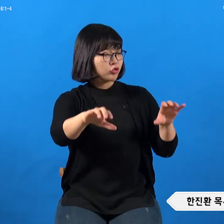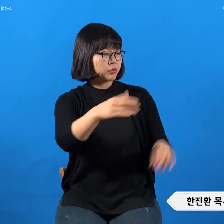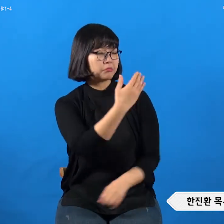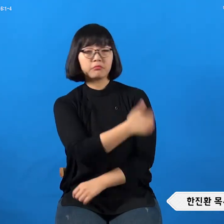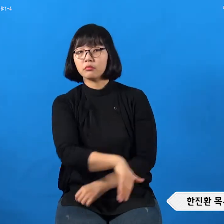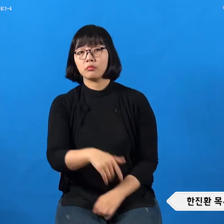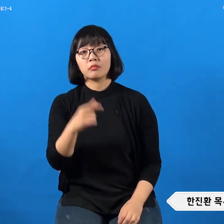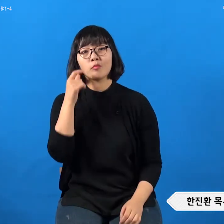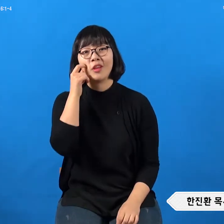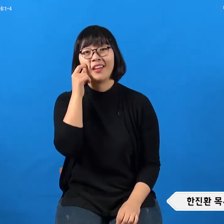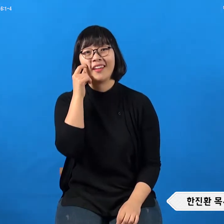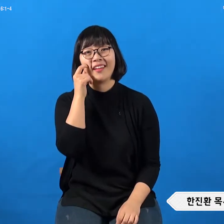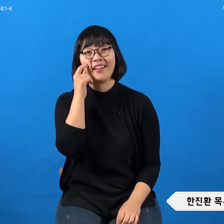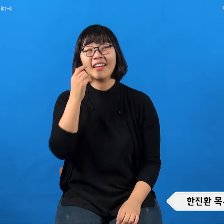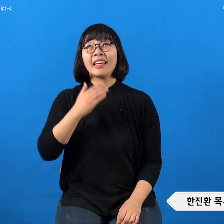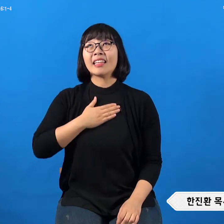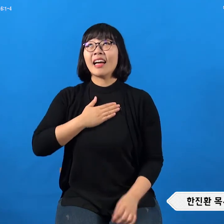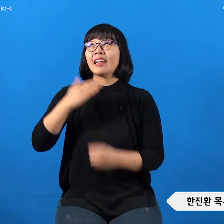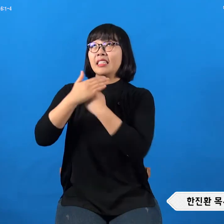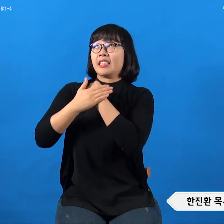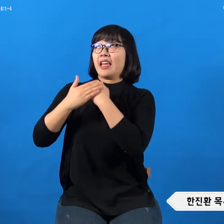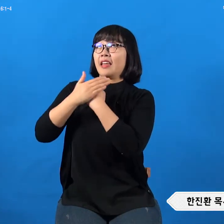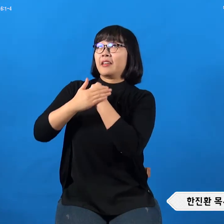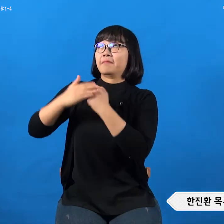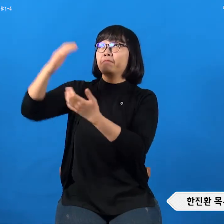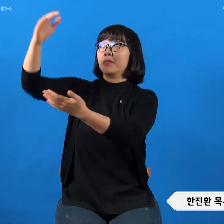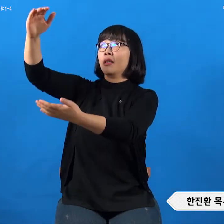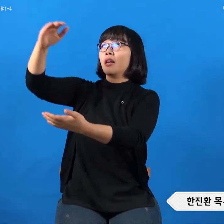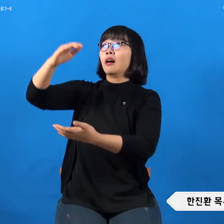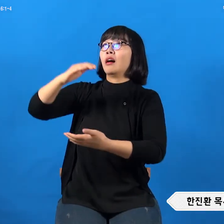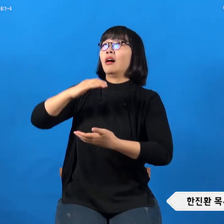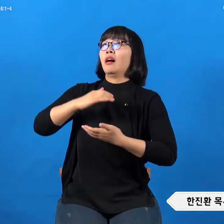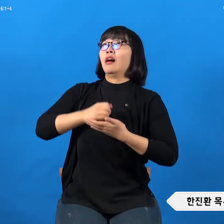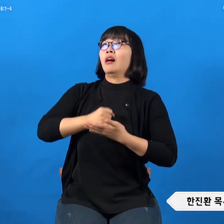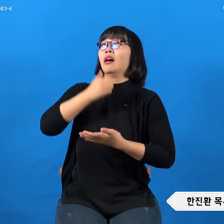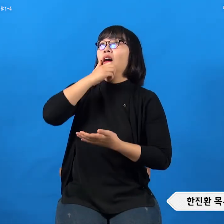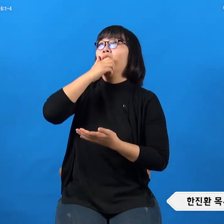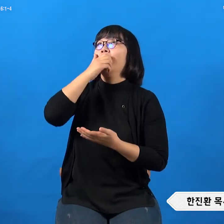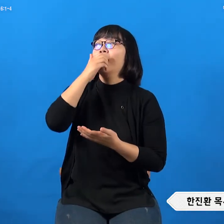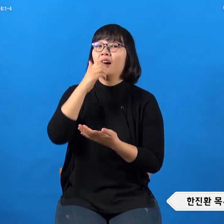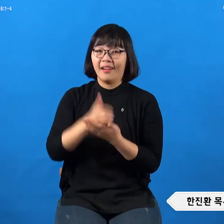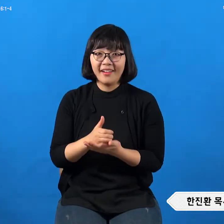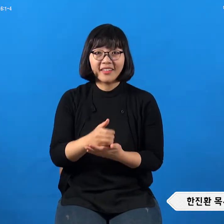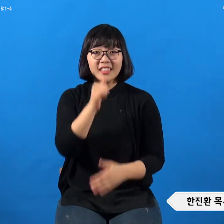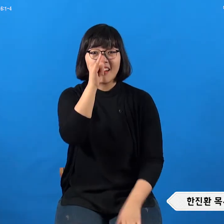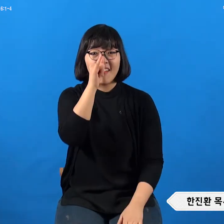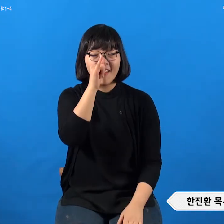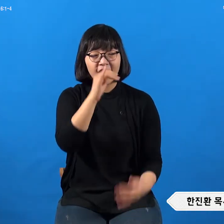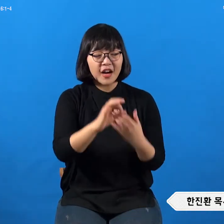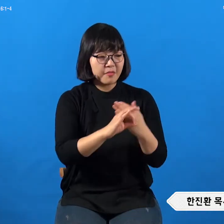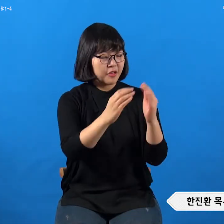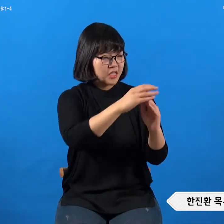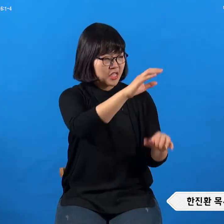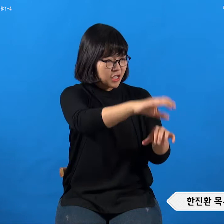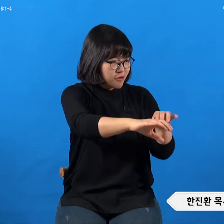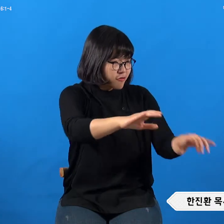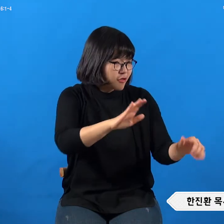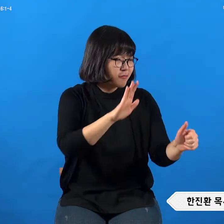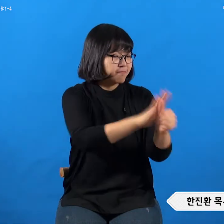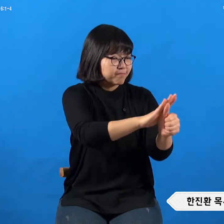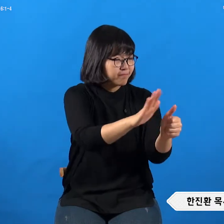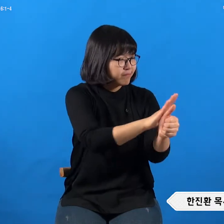정말 우리를 부요하게 해주시기 위해서 주님께서 그렇게 가난해지신 그 은혜의 10,000분의